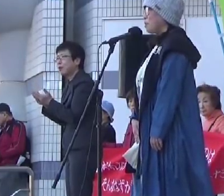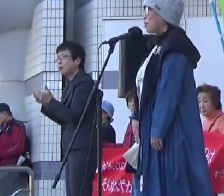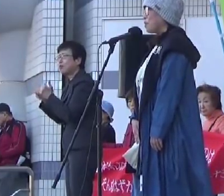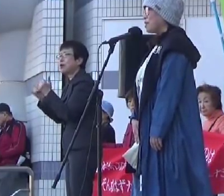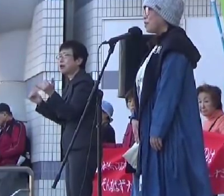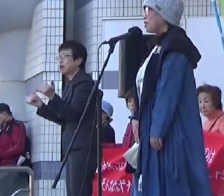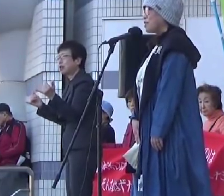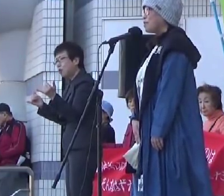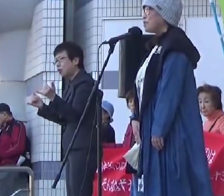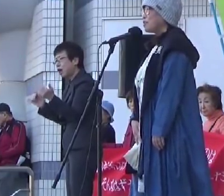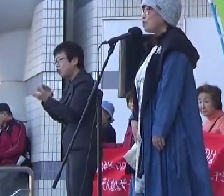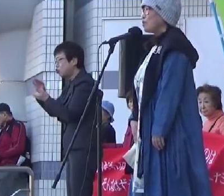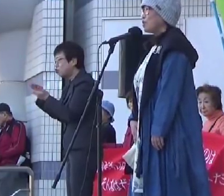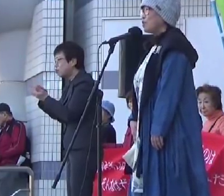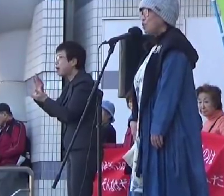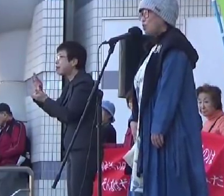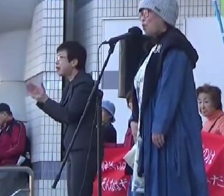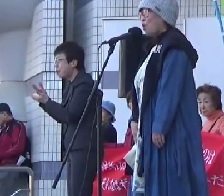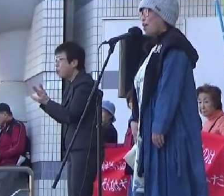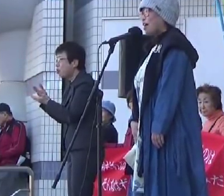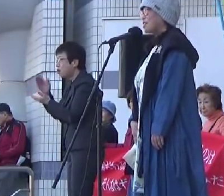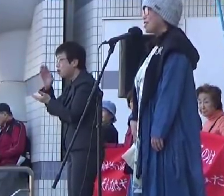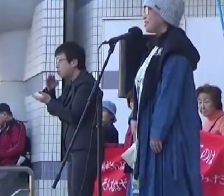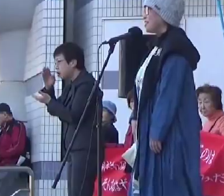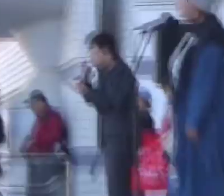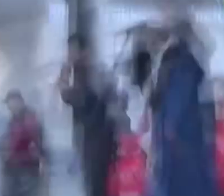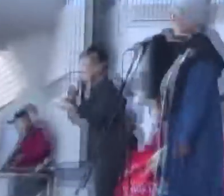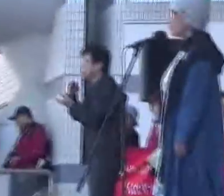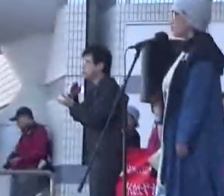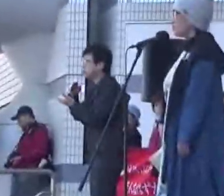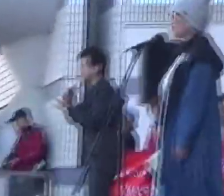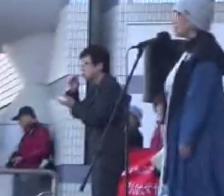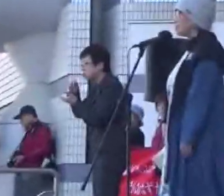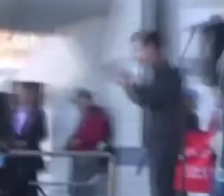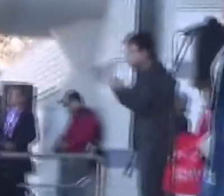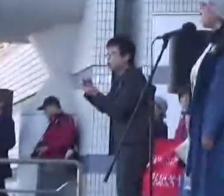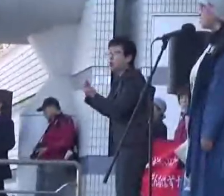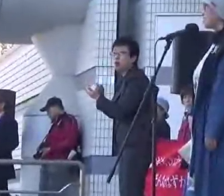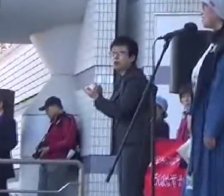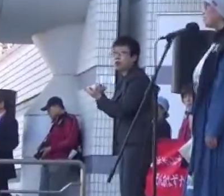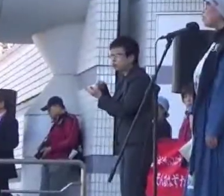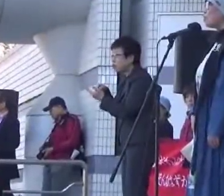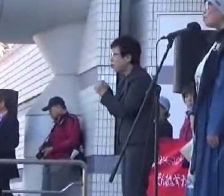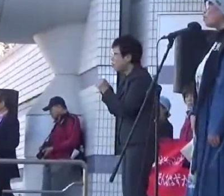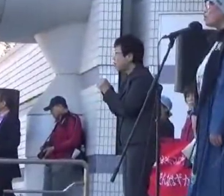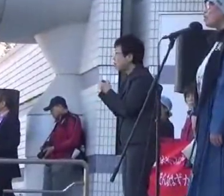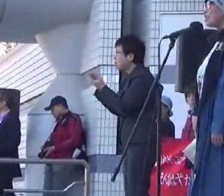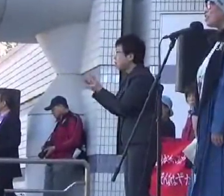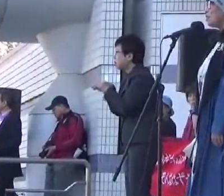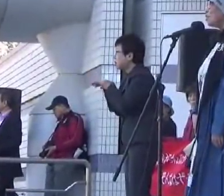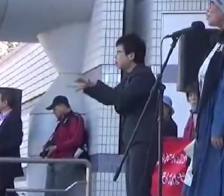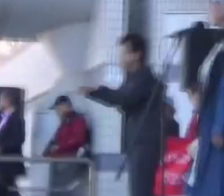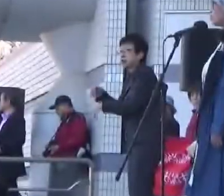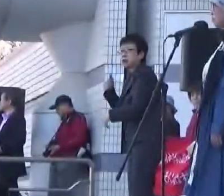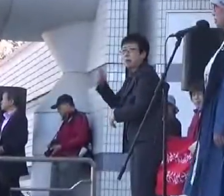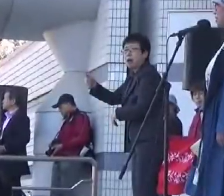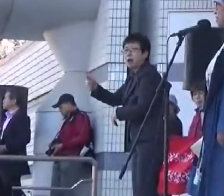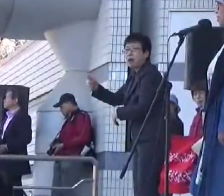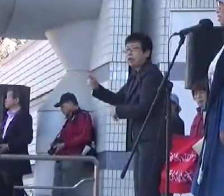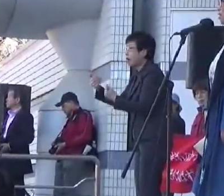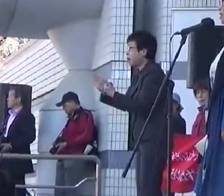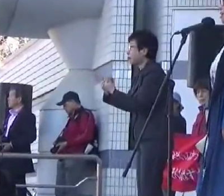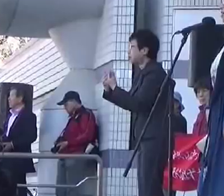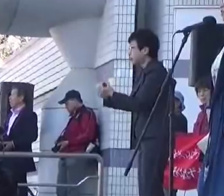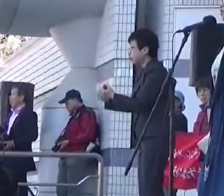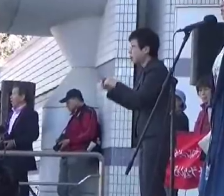に薄めても放射性物質が残ってる以上拡散しちゃいけないということを主張してくださったんです。それは本当当然の当たり前の声だと思